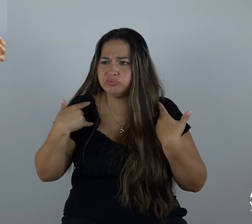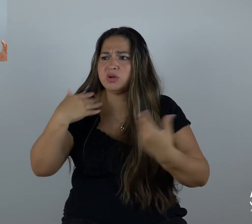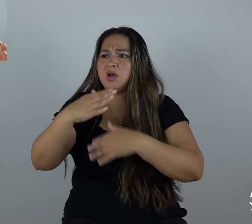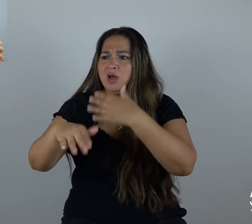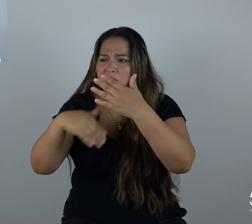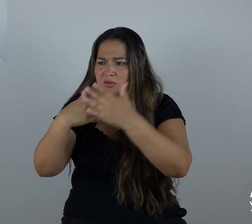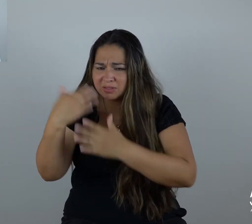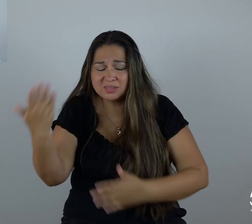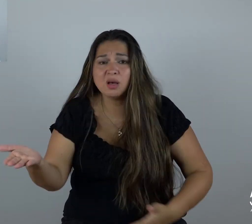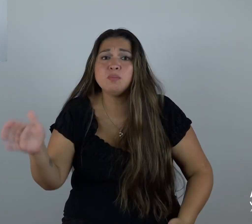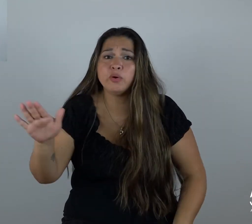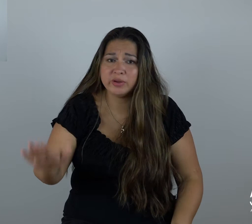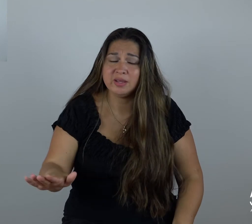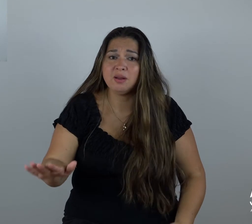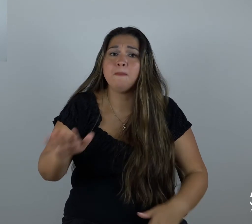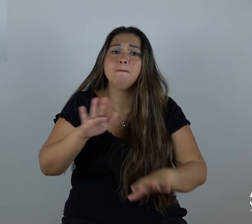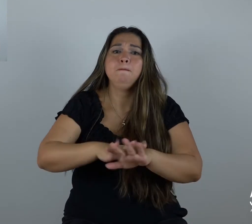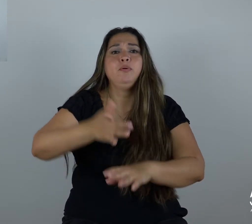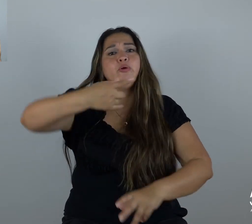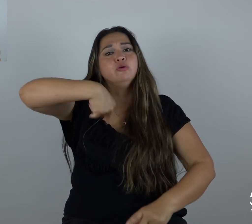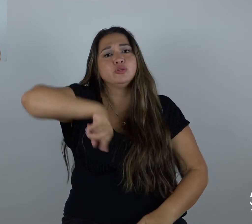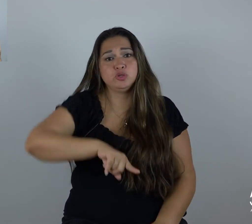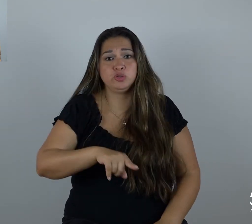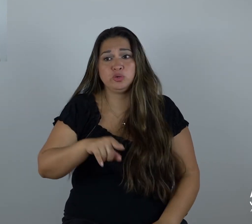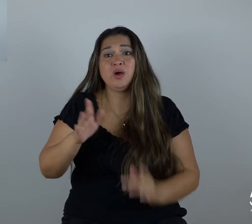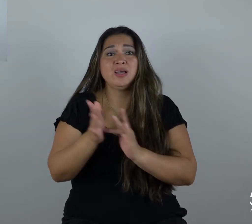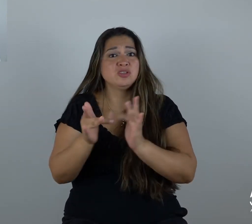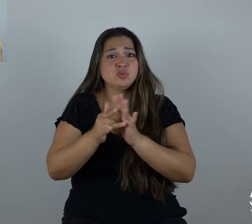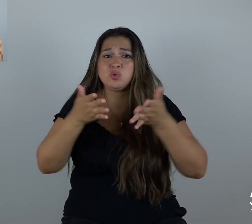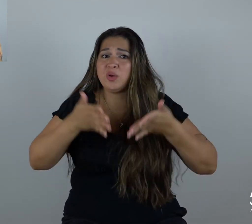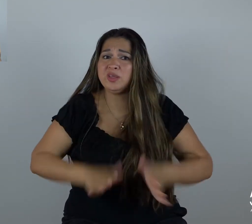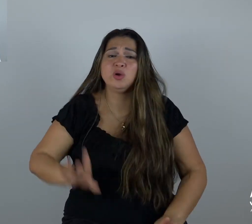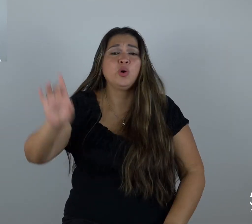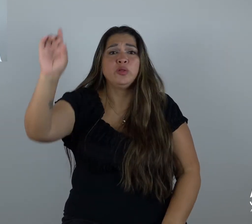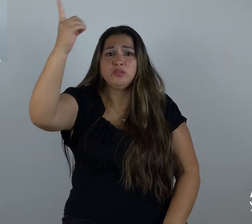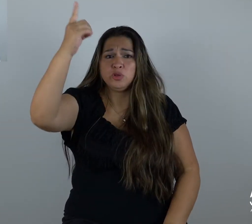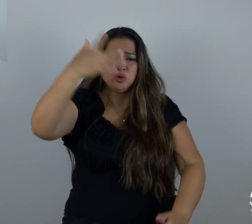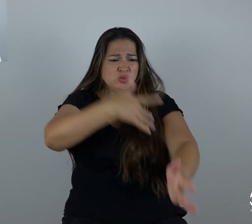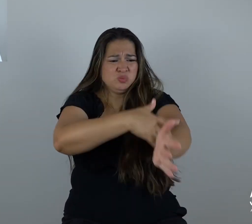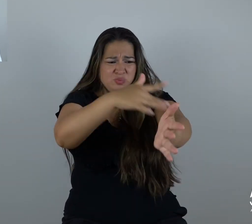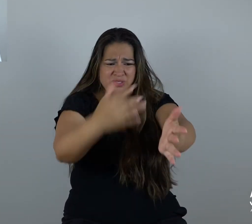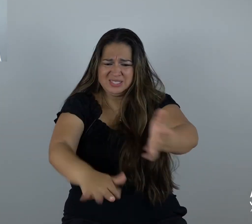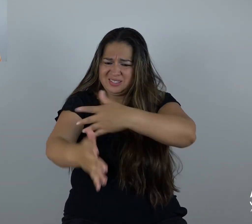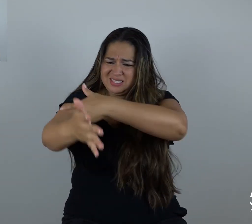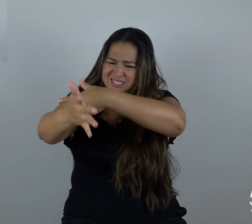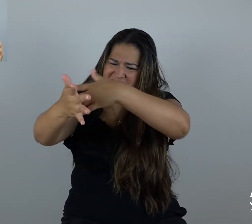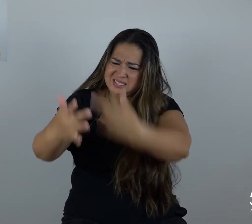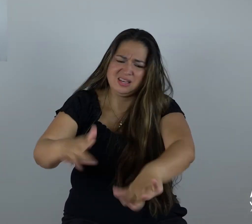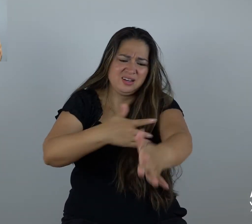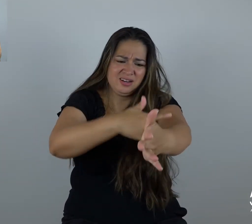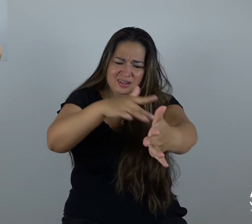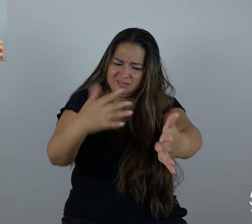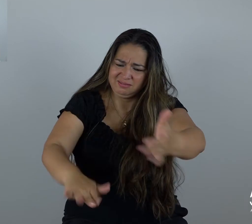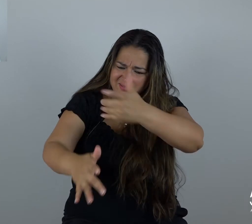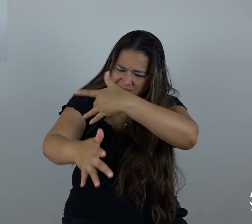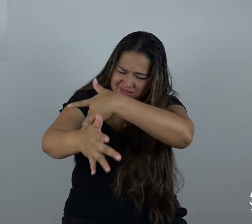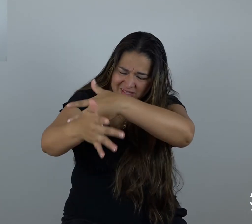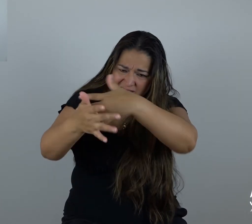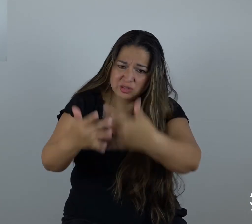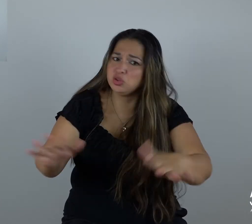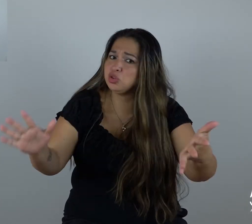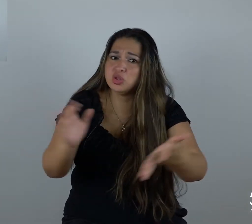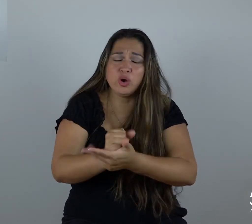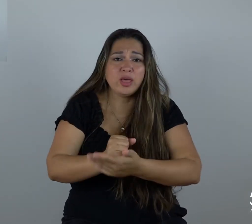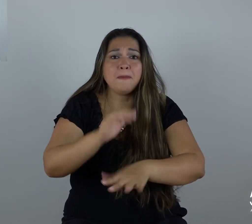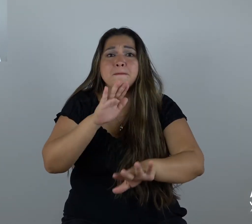un sacrificio, pero en este caso el Hijo de Dios era entregado, derramó su sangre en aquella cruz del Calvario